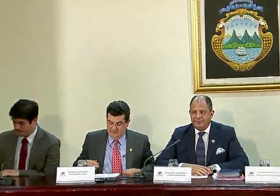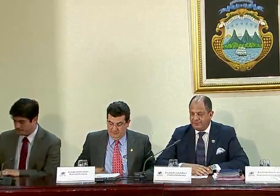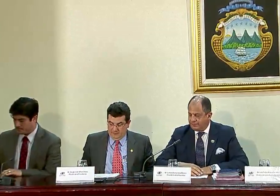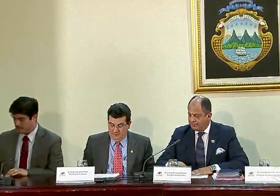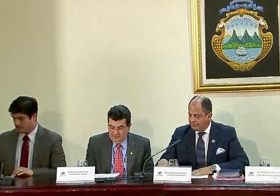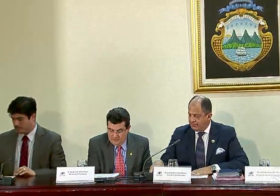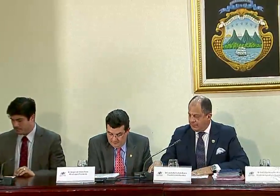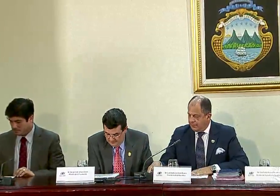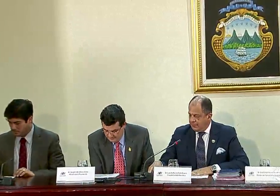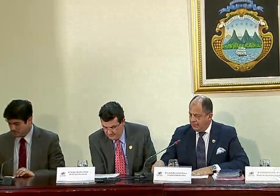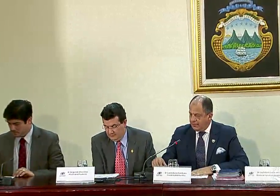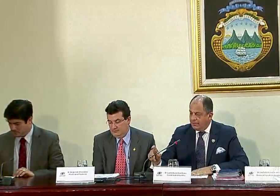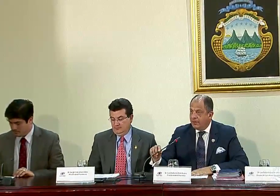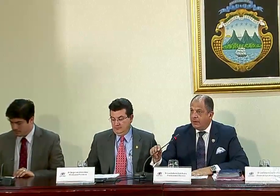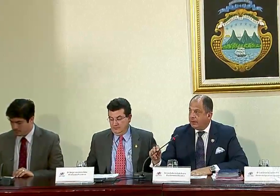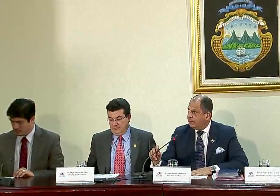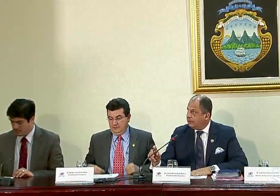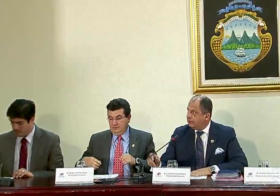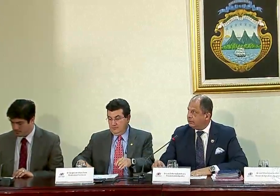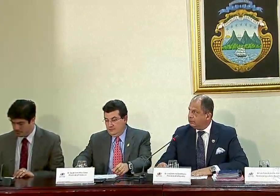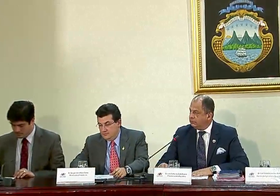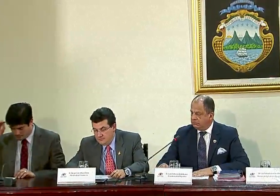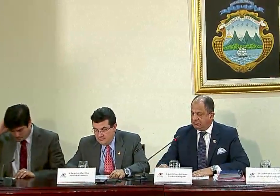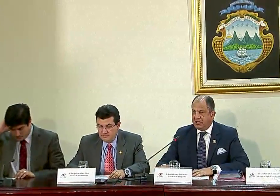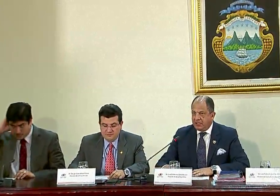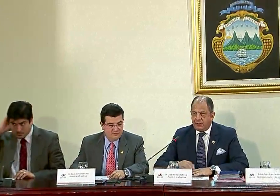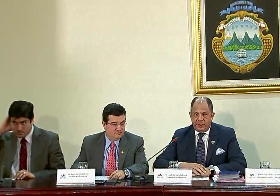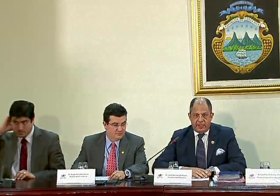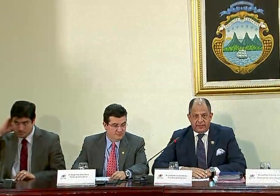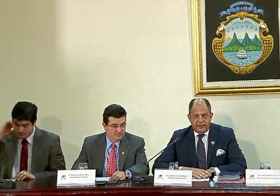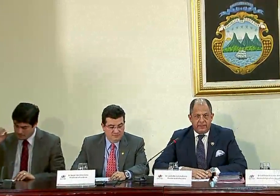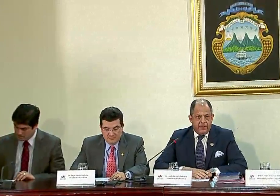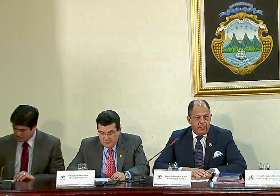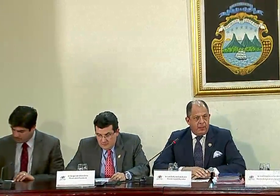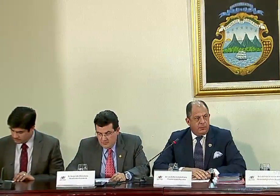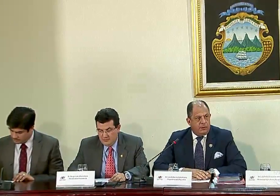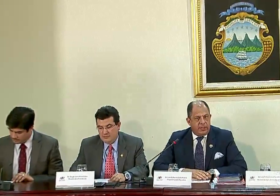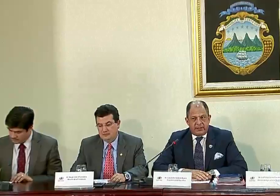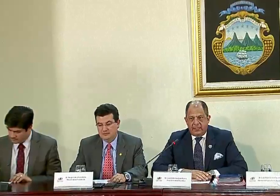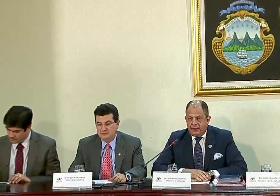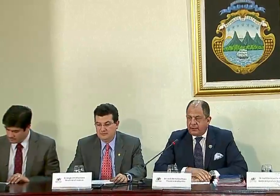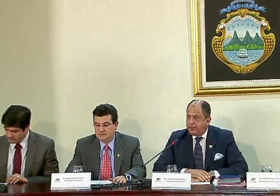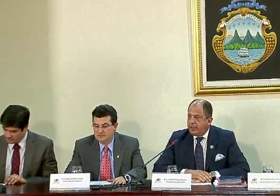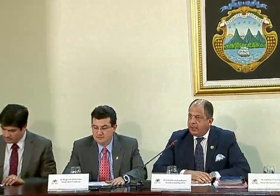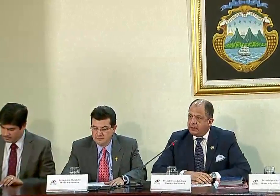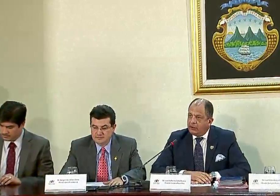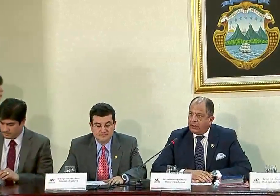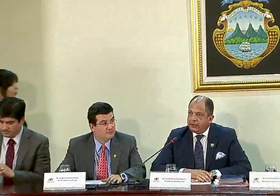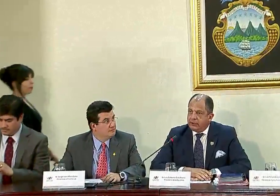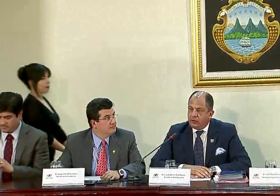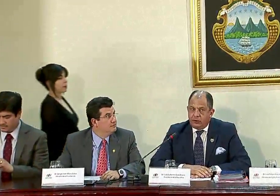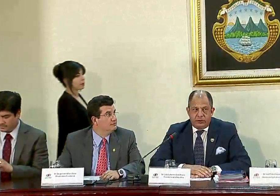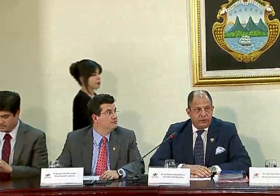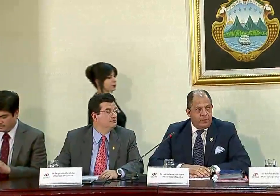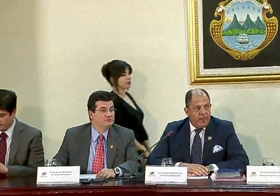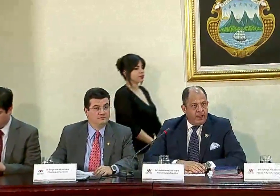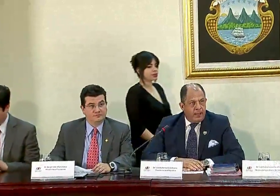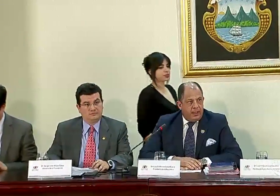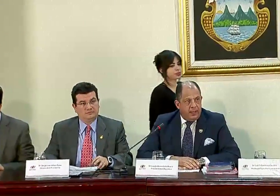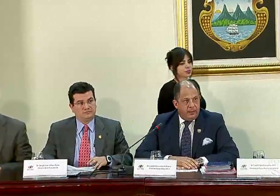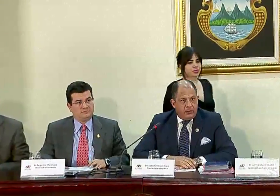señor Presidente. Si gusta, desde aquí. No, aquí está bien, gracias. Muy buenas tardes para todas y